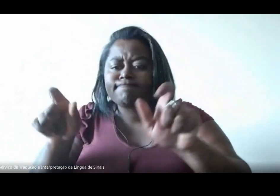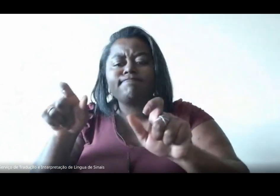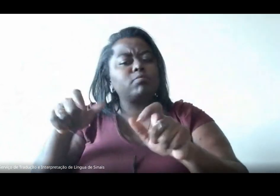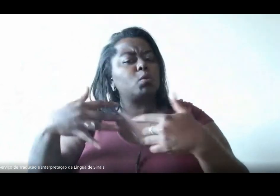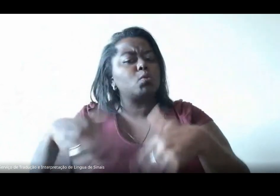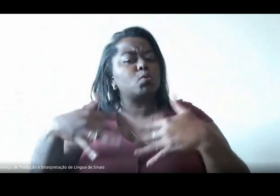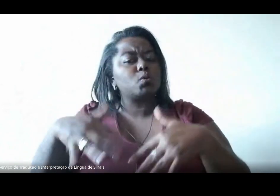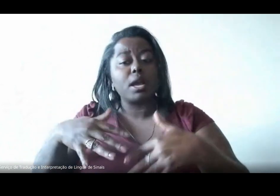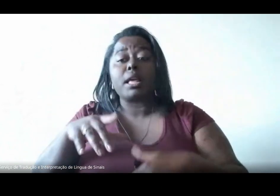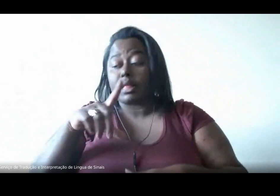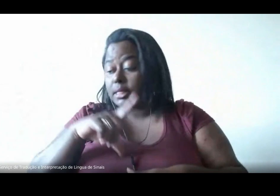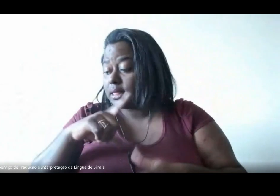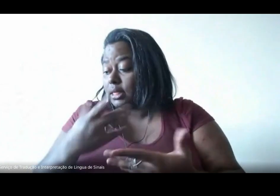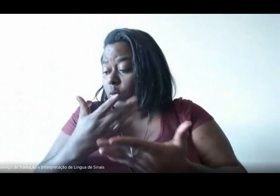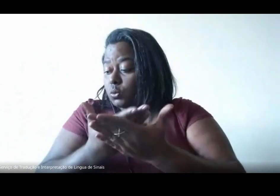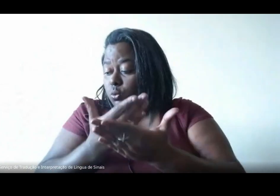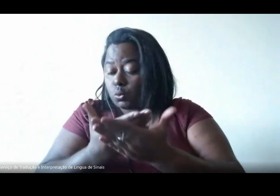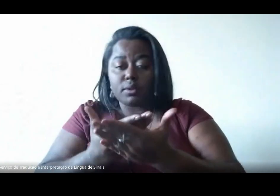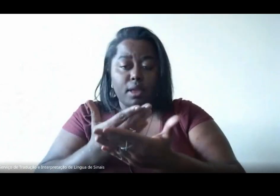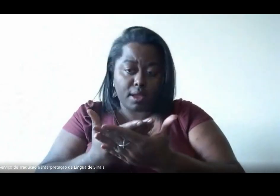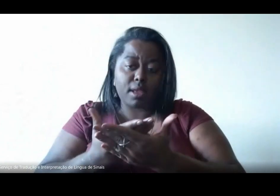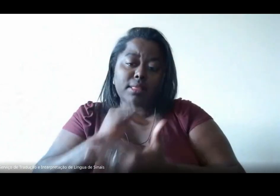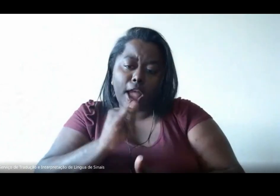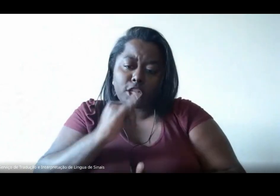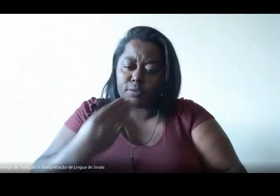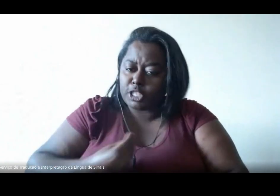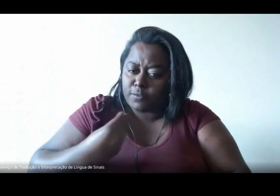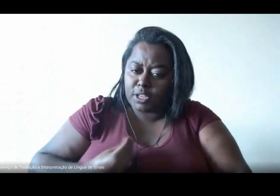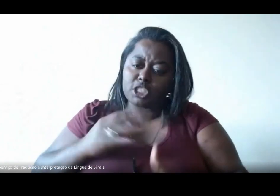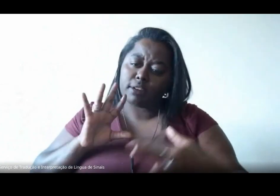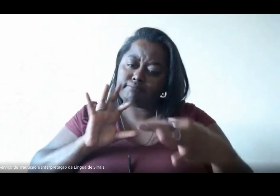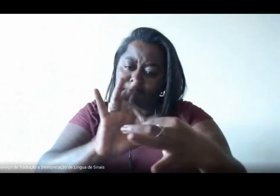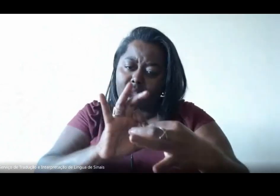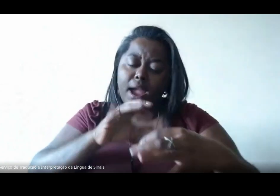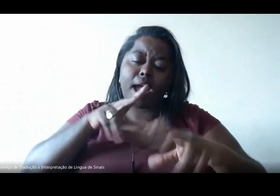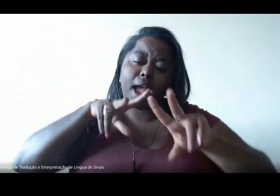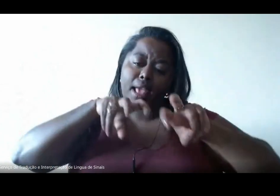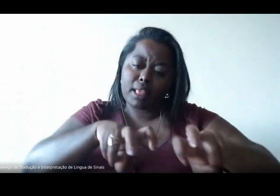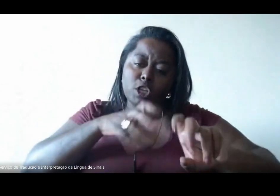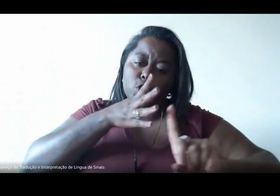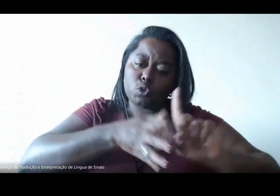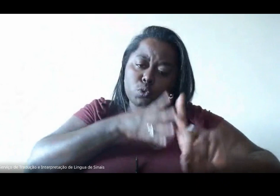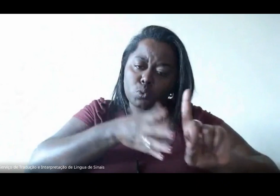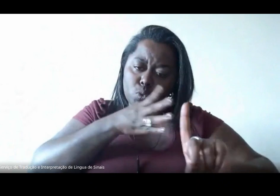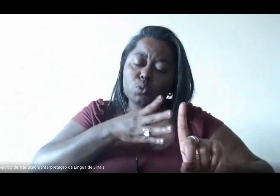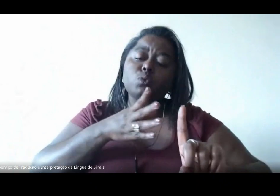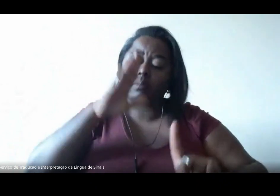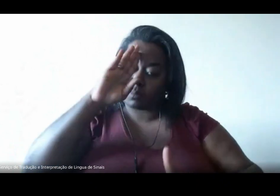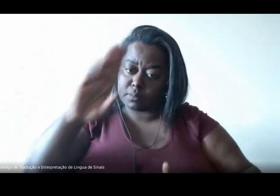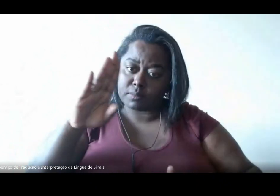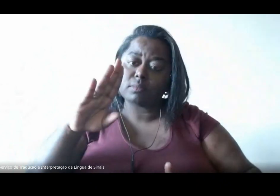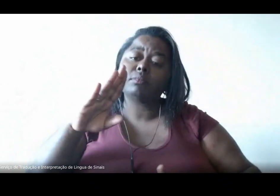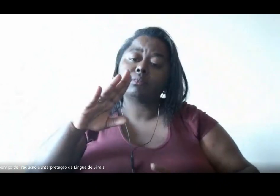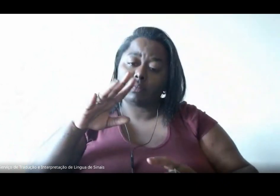estudar a narrativa de vida na perspectiva de uma análise do discurso, sobretudo da semiolinguística, que é uma